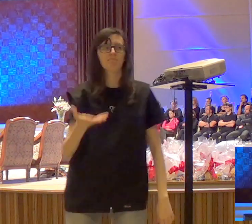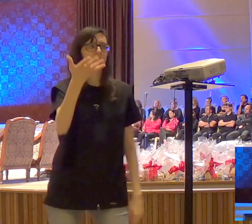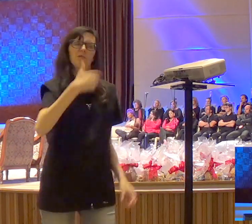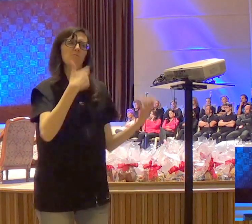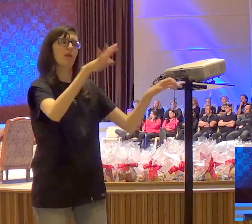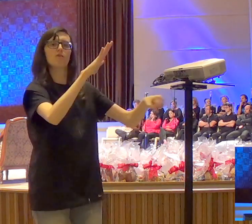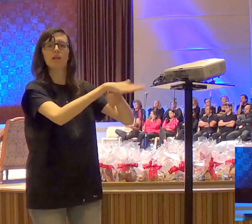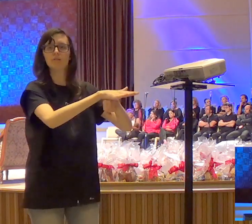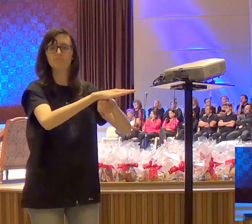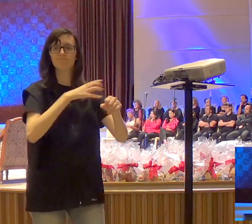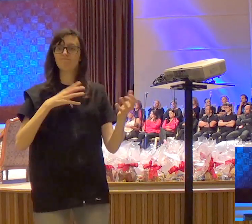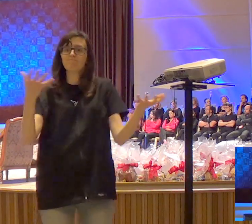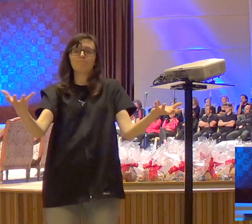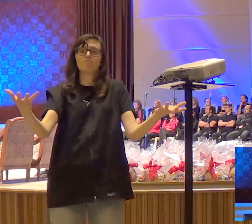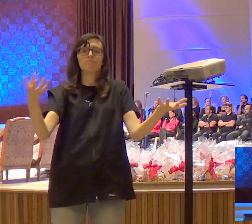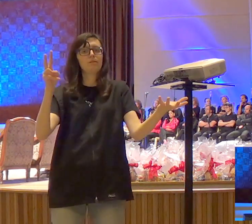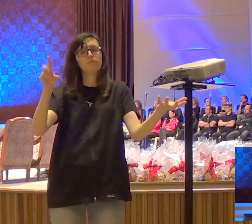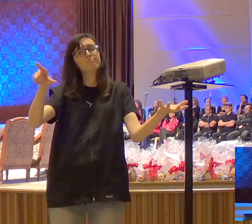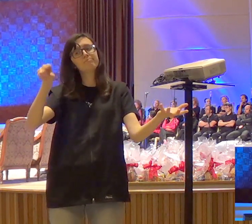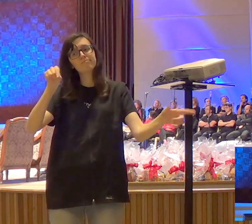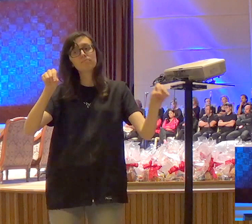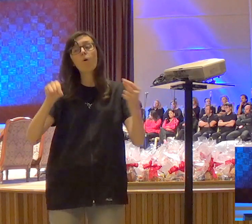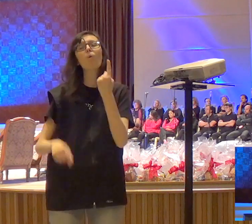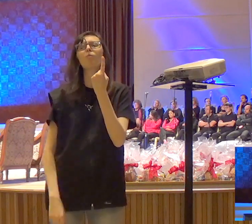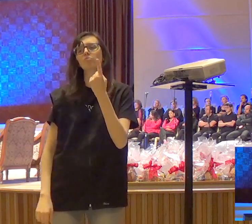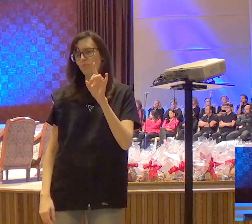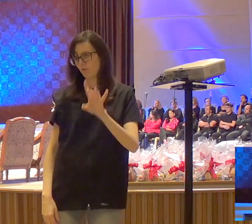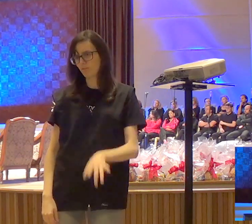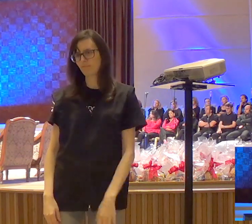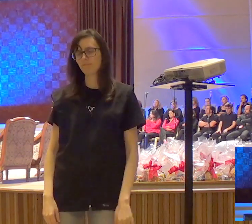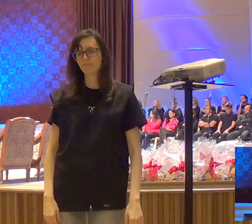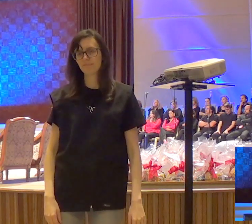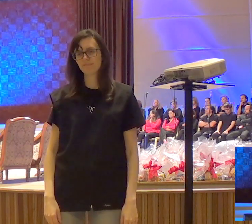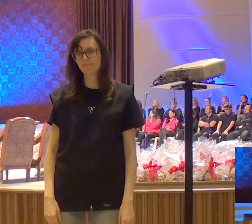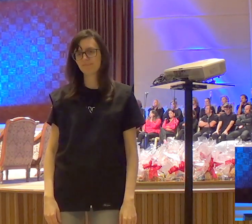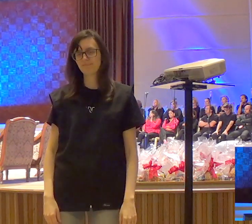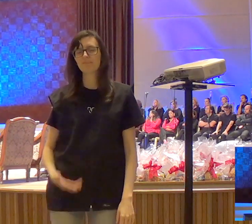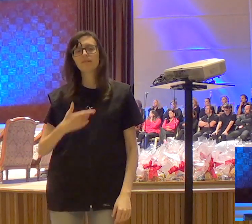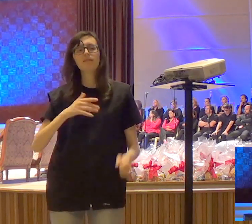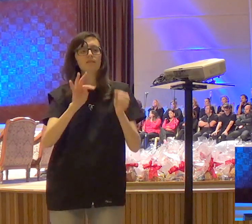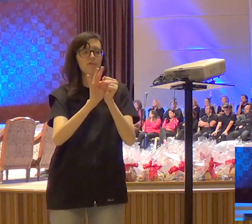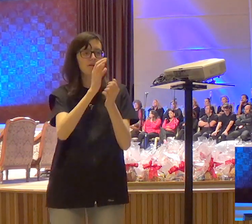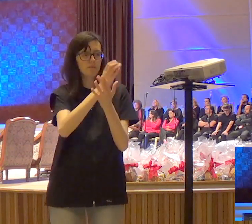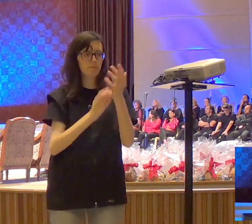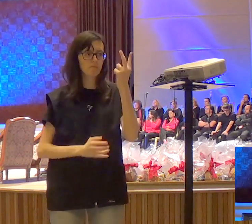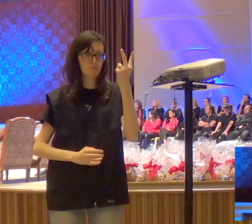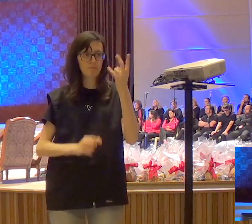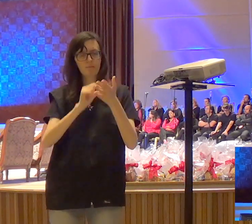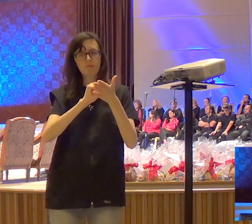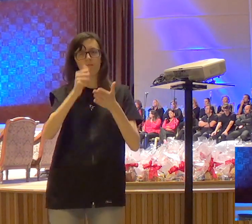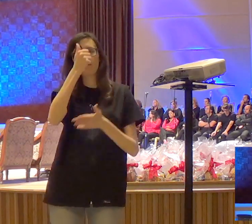problema. So I would like to first read a verse out of James, Simone. Eu vou ler Tiago 2,